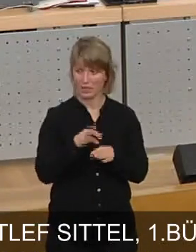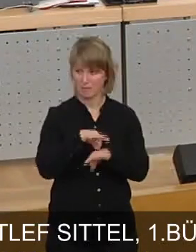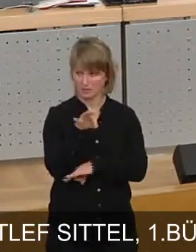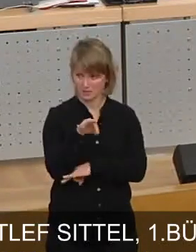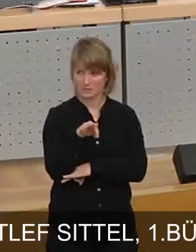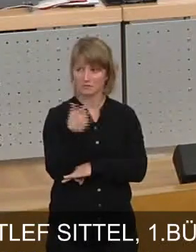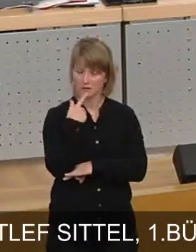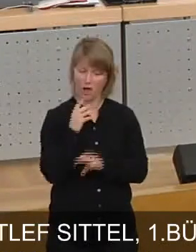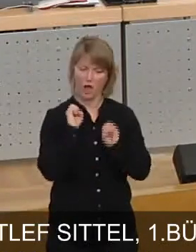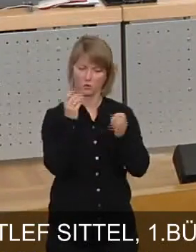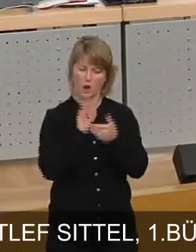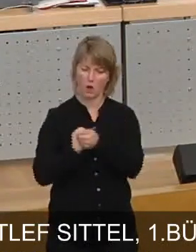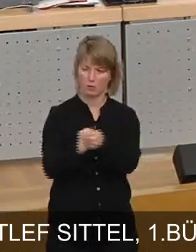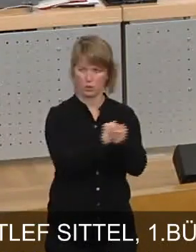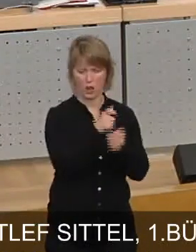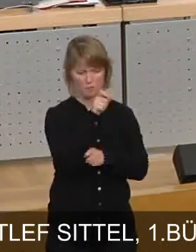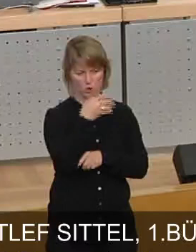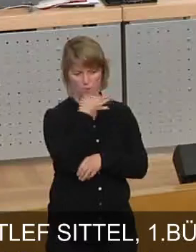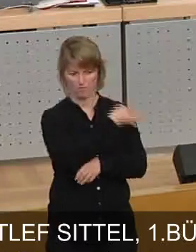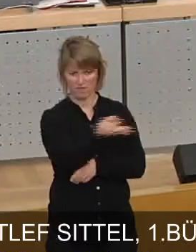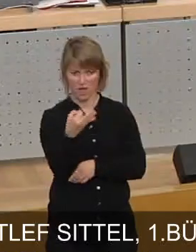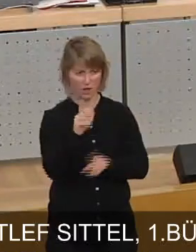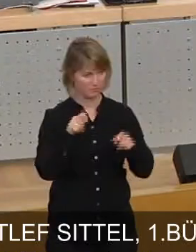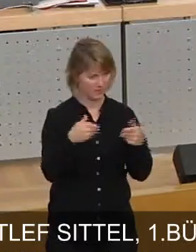kommunale Bürgerumfrage vorstellen, die sich mit dem kommunalen